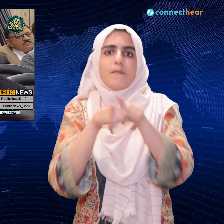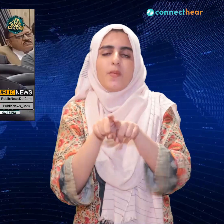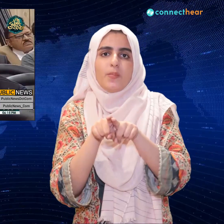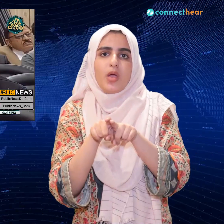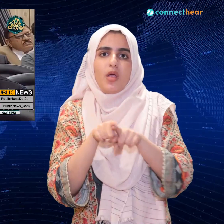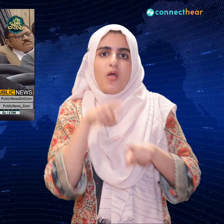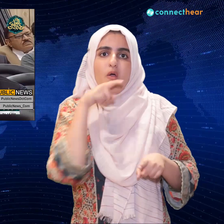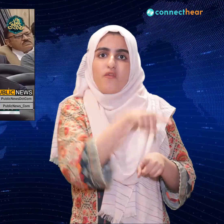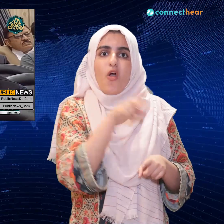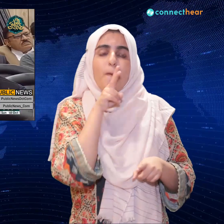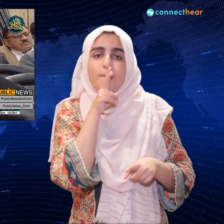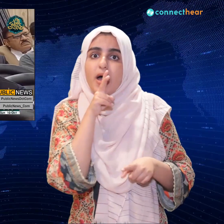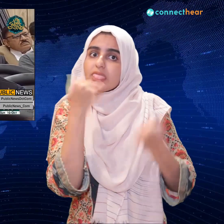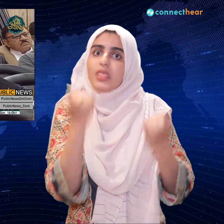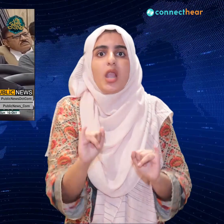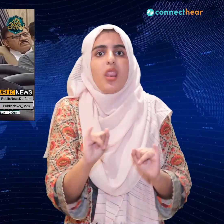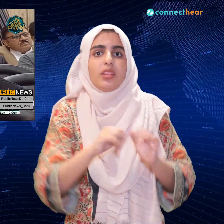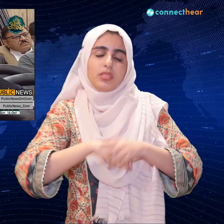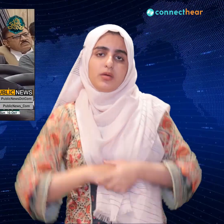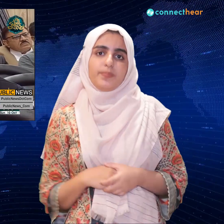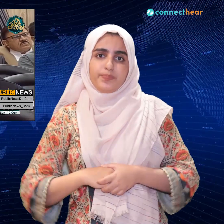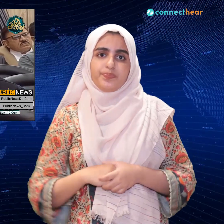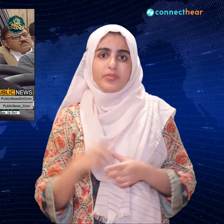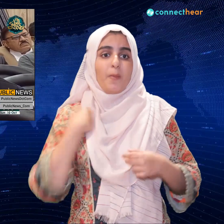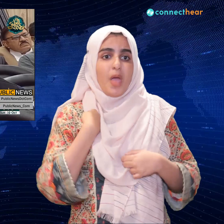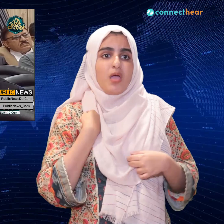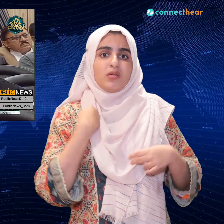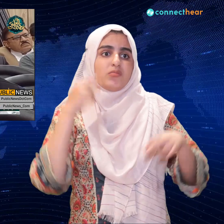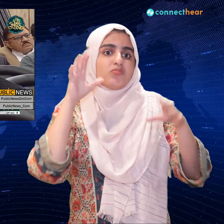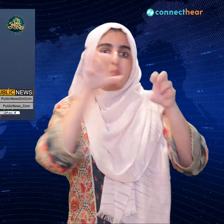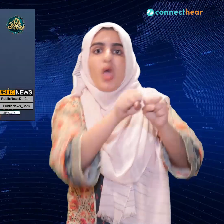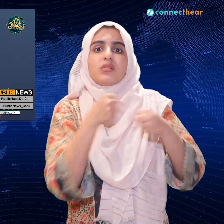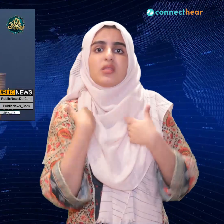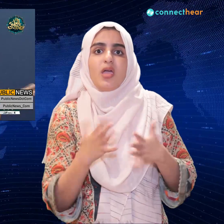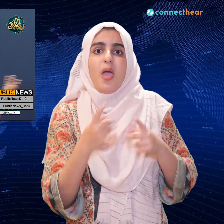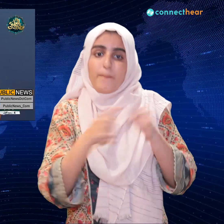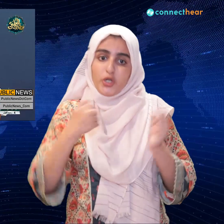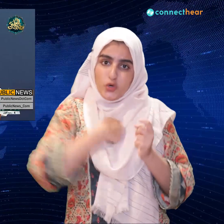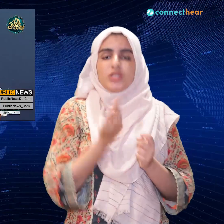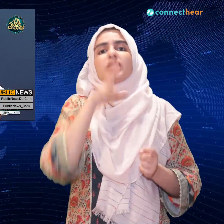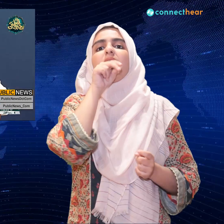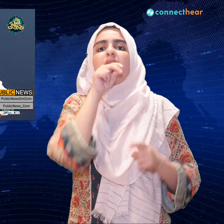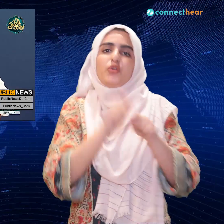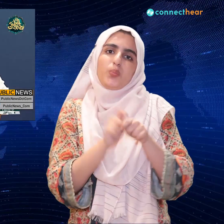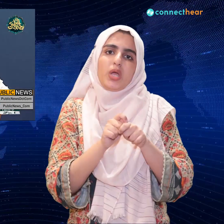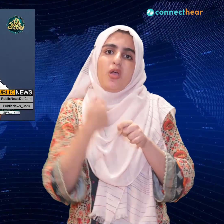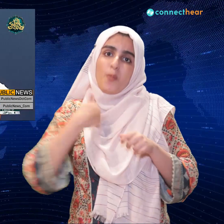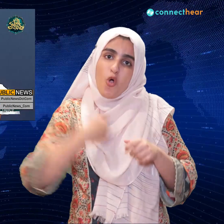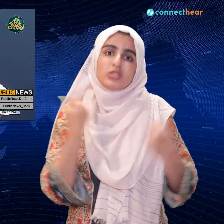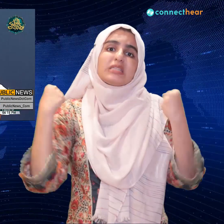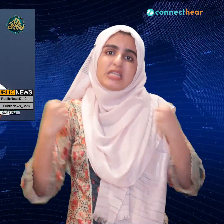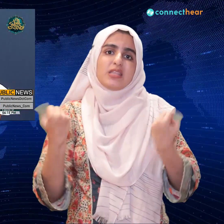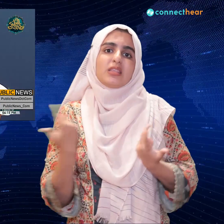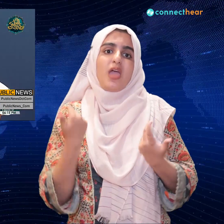یہ بہت بڑی انڈاکٹرینیشن ہو رہی ہے. تو ہم اگر ہم روک تو نہیں سکتے, لیکن ہم اپنے تو بنائیں کارٹونز, اتنے میں تو ہمارے میں ہونی چاہیے کہ ہم اپنے